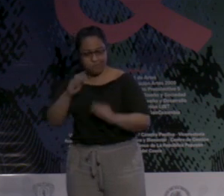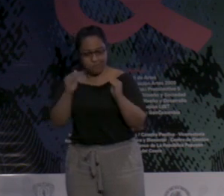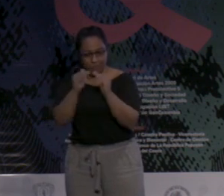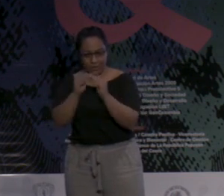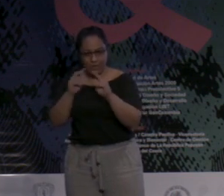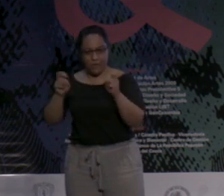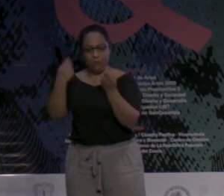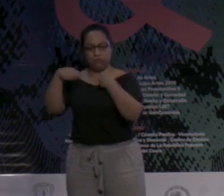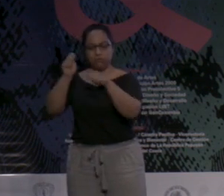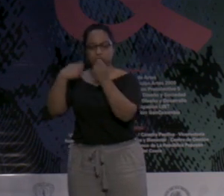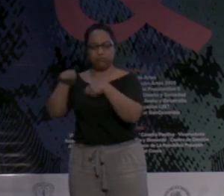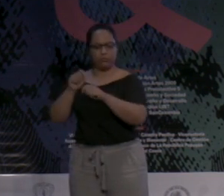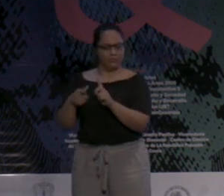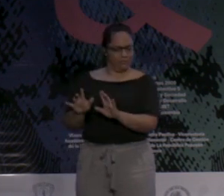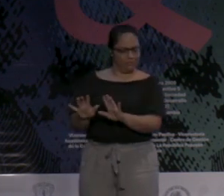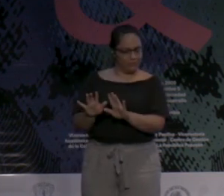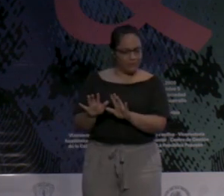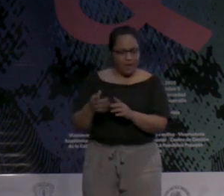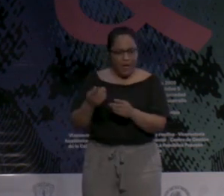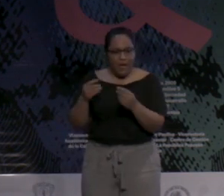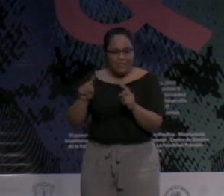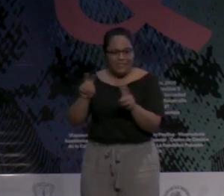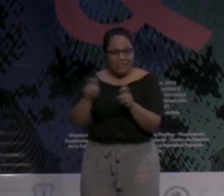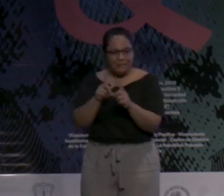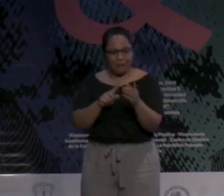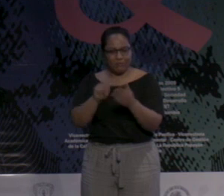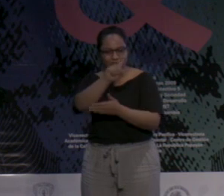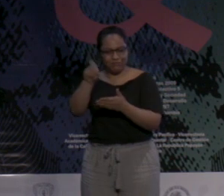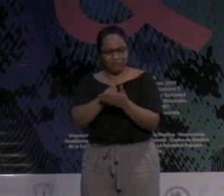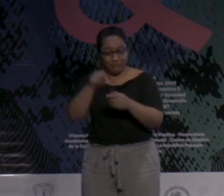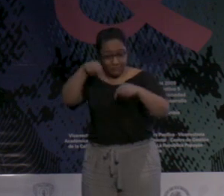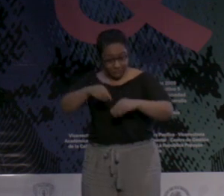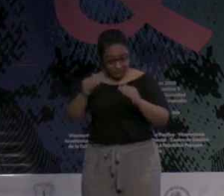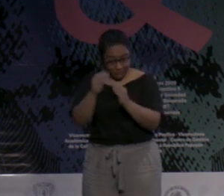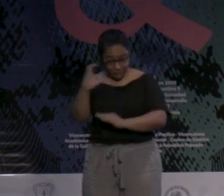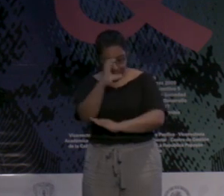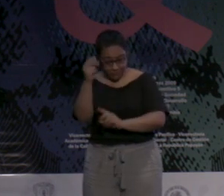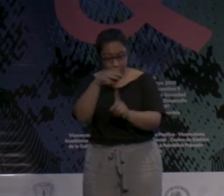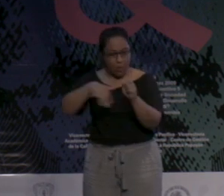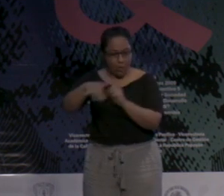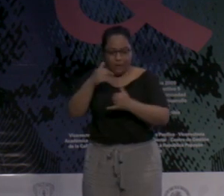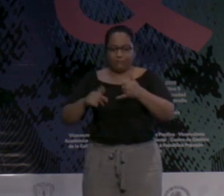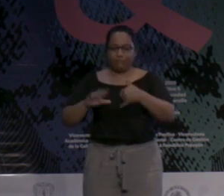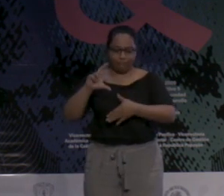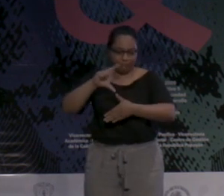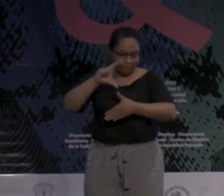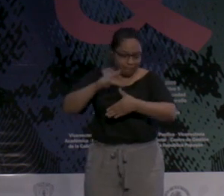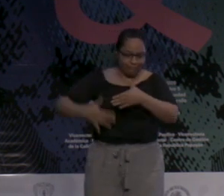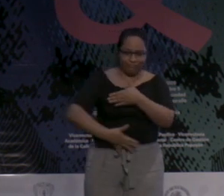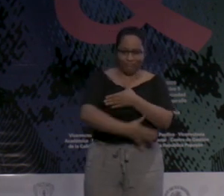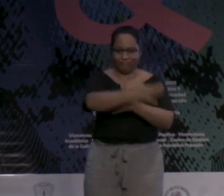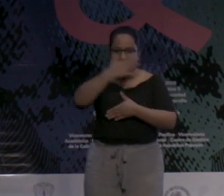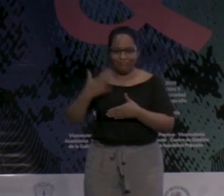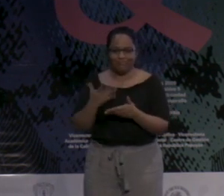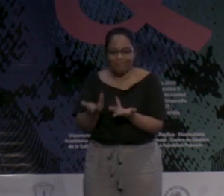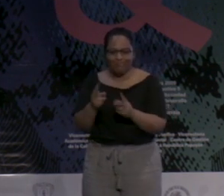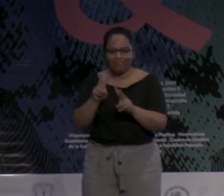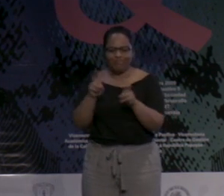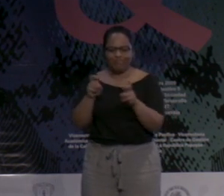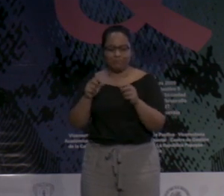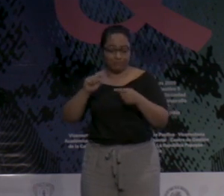una mercancía paradójica. Y la paradoja de la vivienda en Colombia y en toda América Latina, diría yo, deriva de una